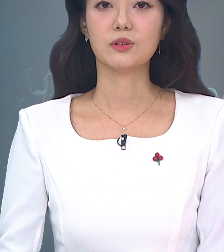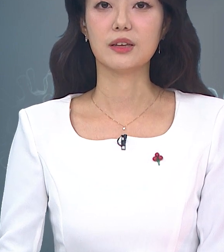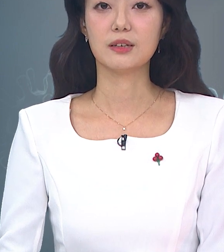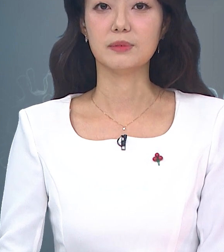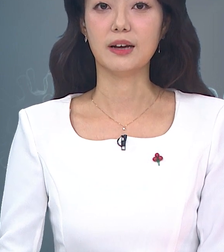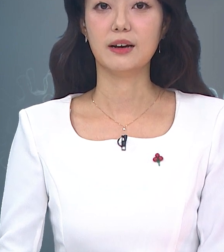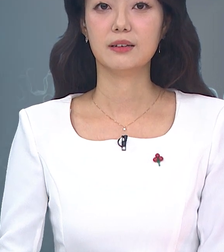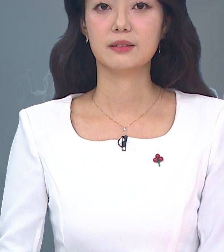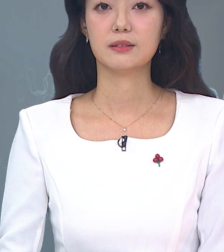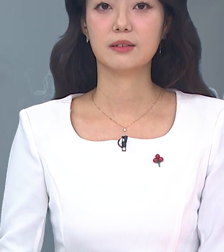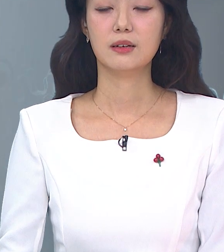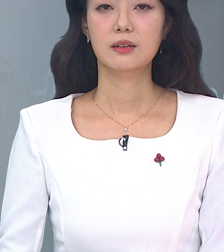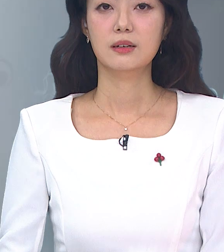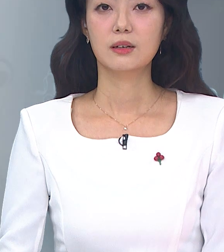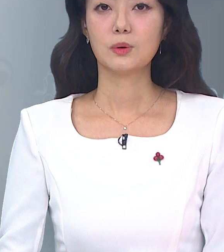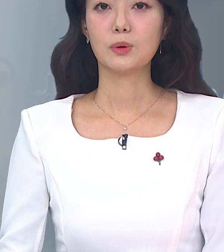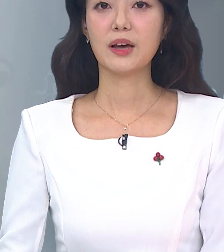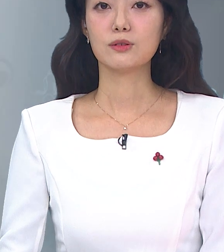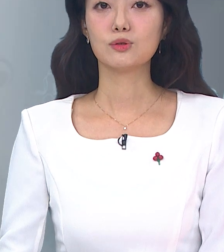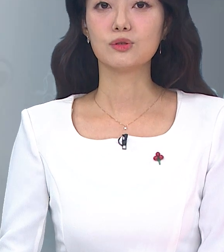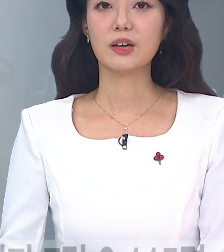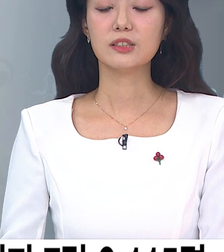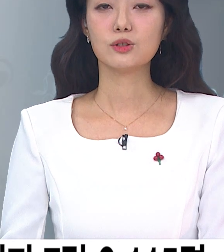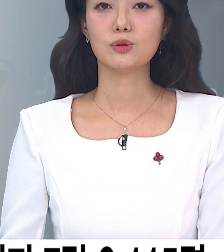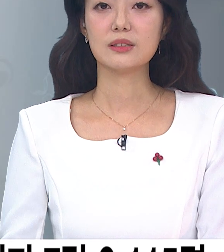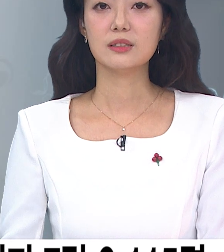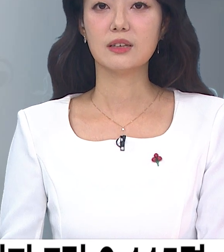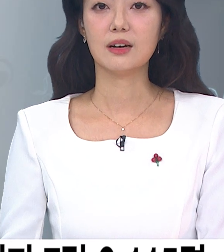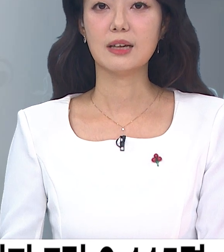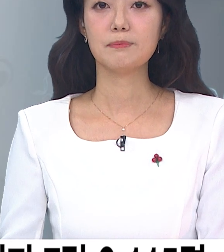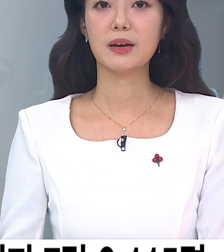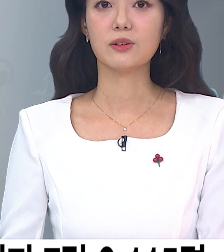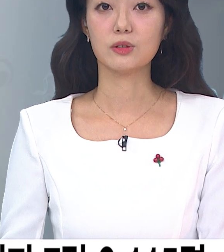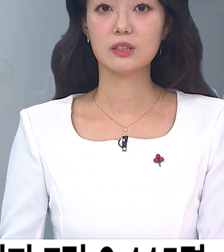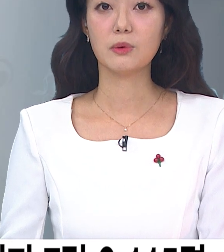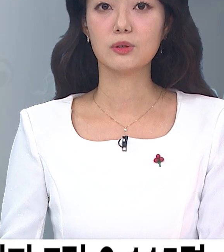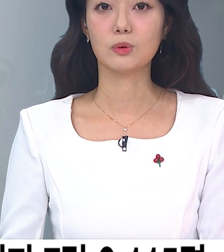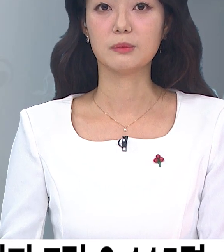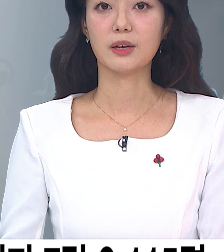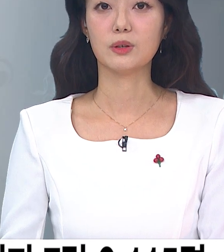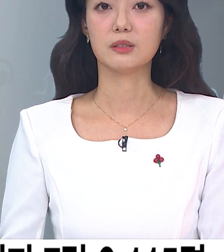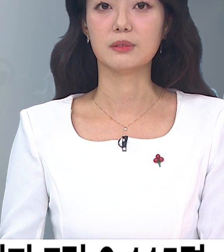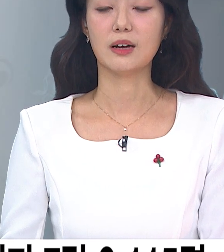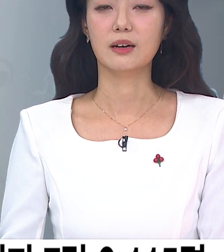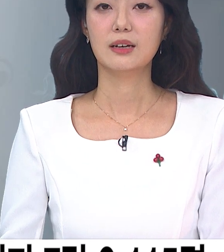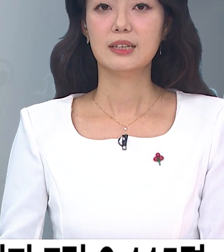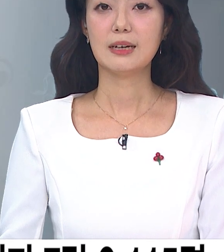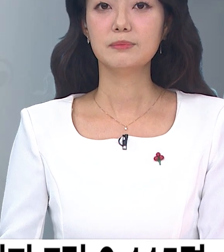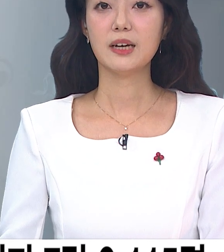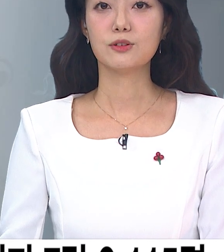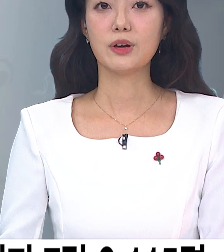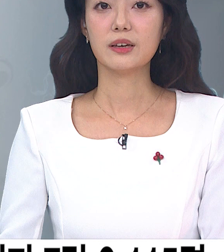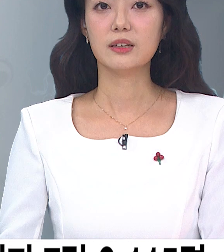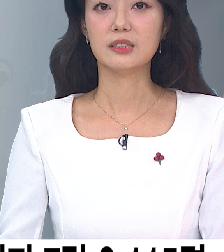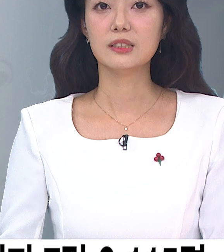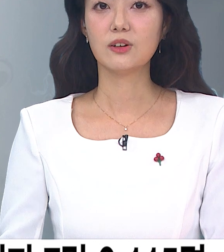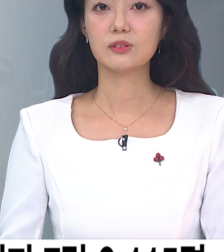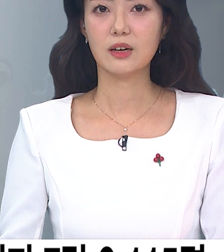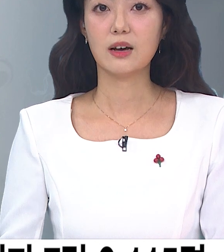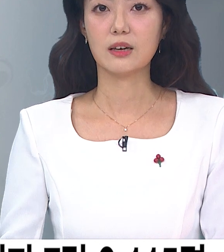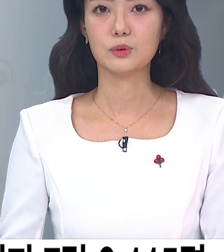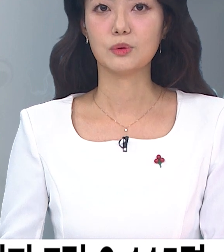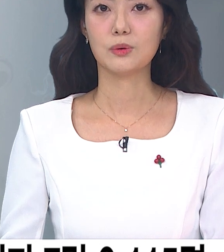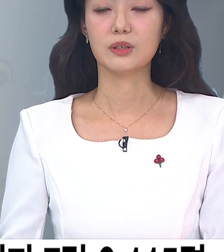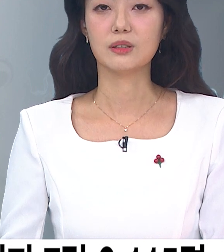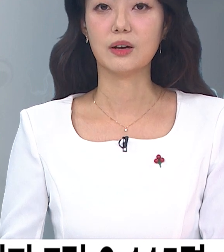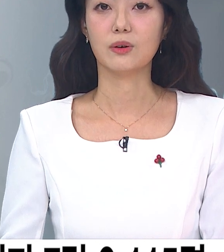소식 전해드립니다. 코로나19 국내 신규 확진자가 380명으로 집계됐습니다. 3차 유행이